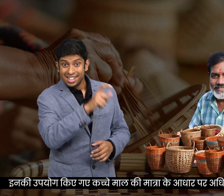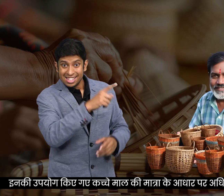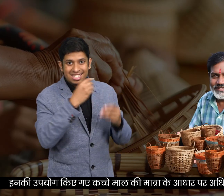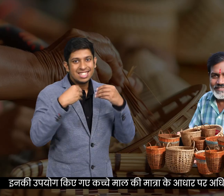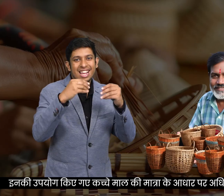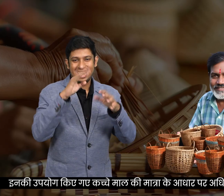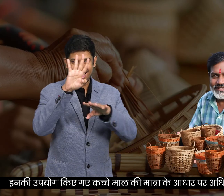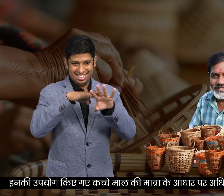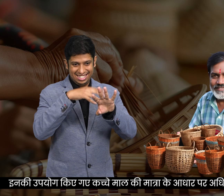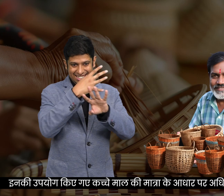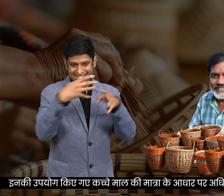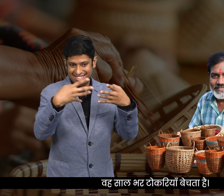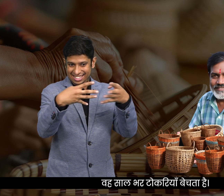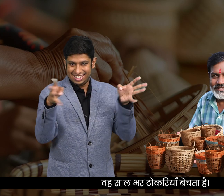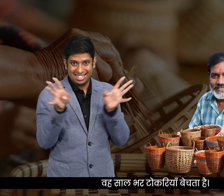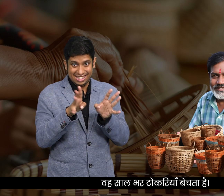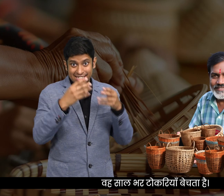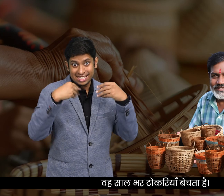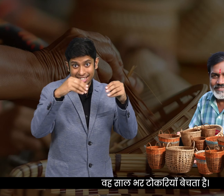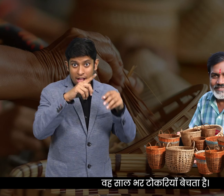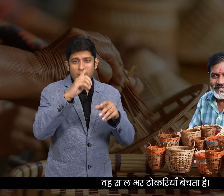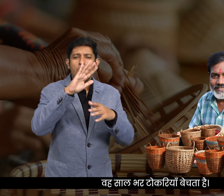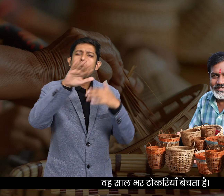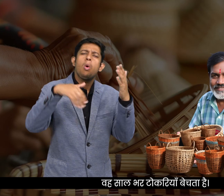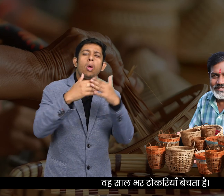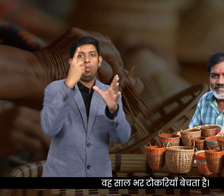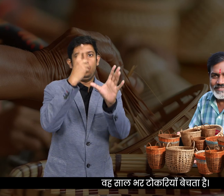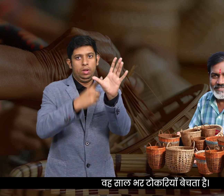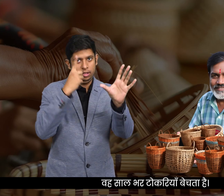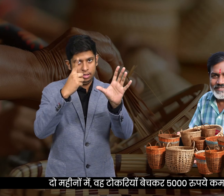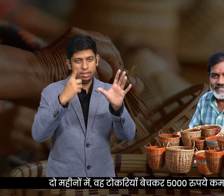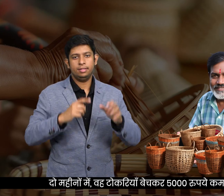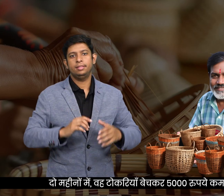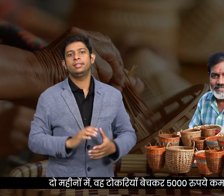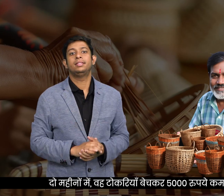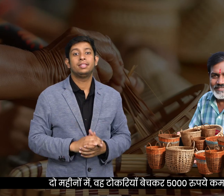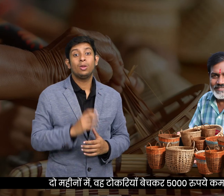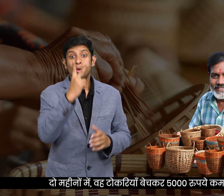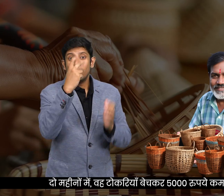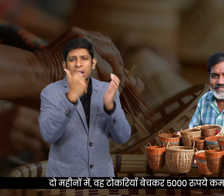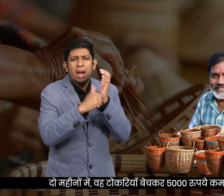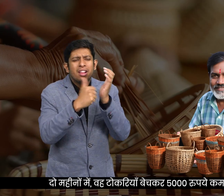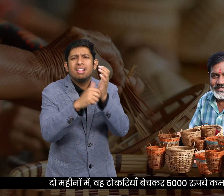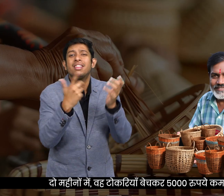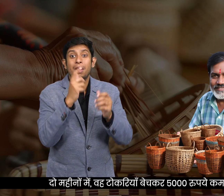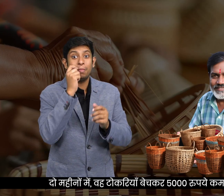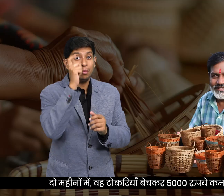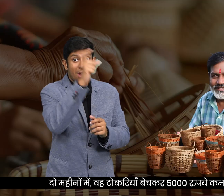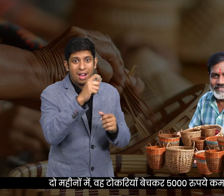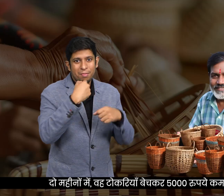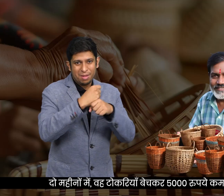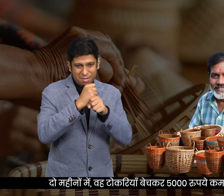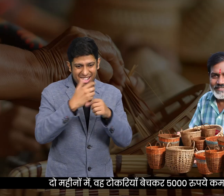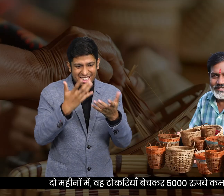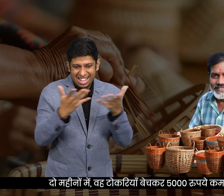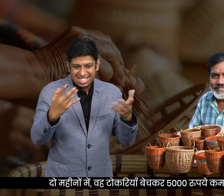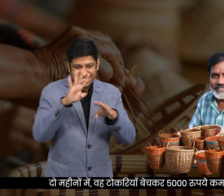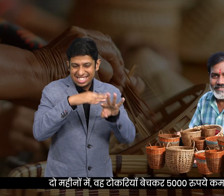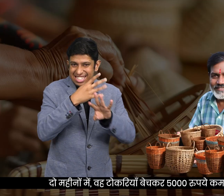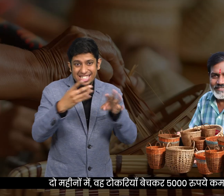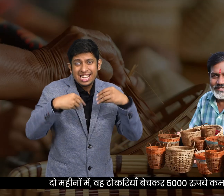अधिक दर पर बेचा जाता है। वह साल भर टोकरियां बेचता है। 2 महीने में वो टोकरियां